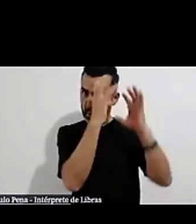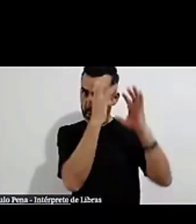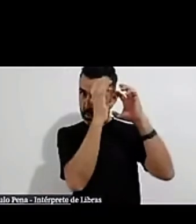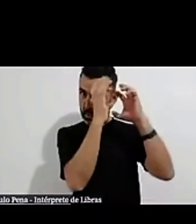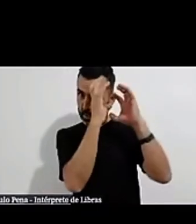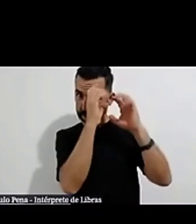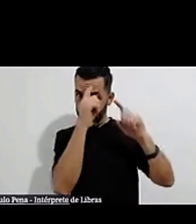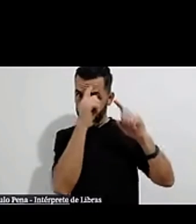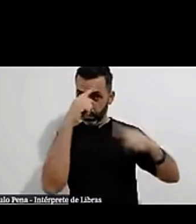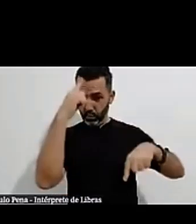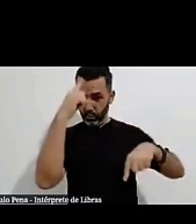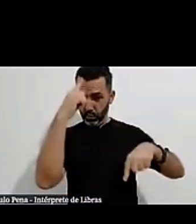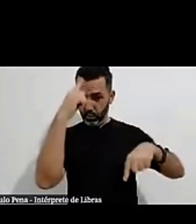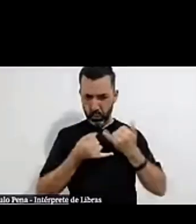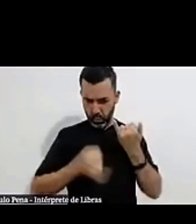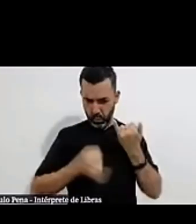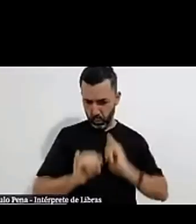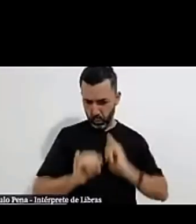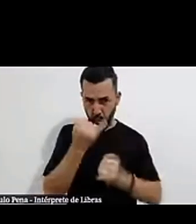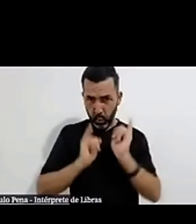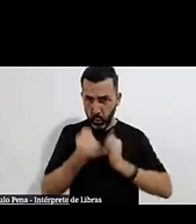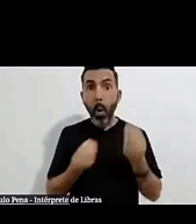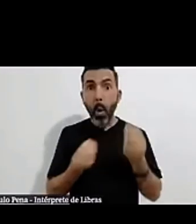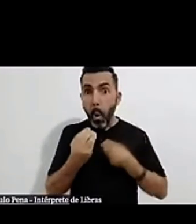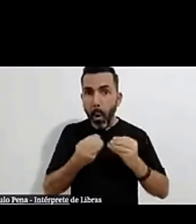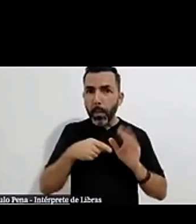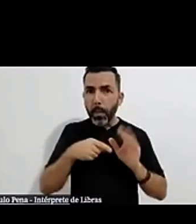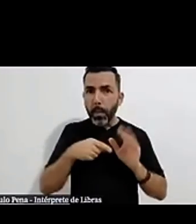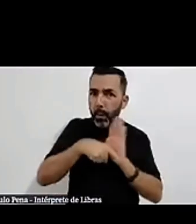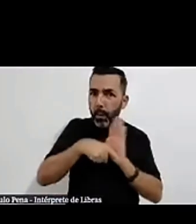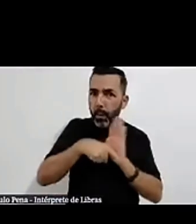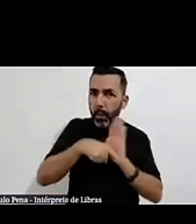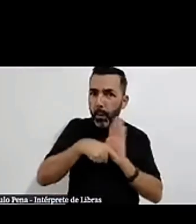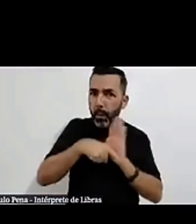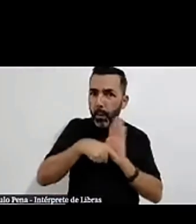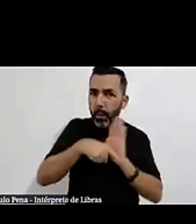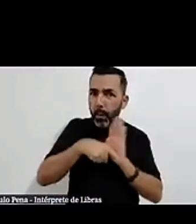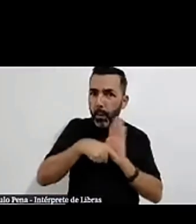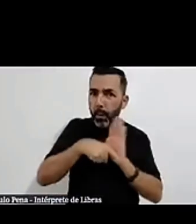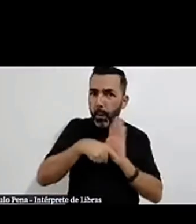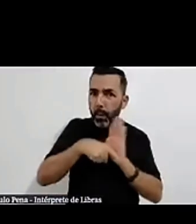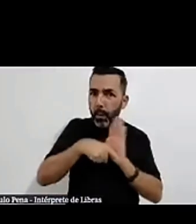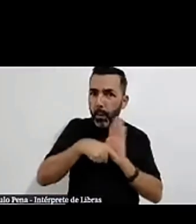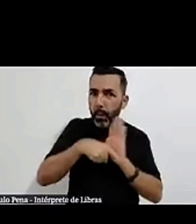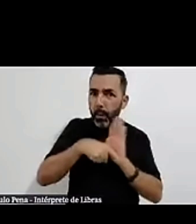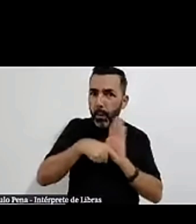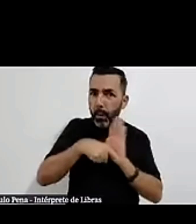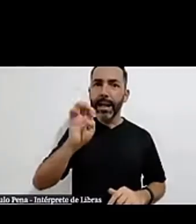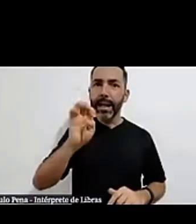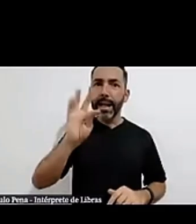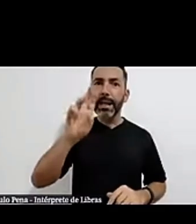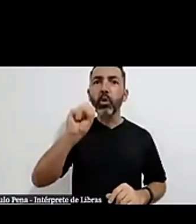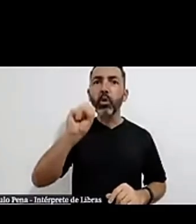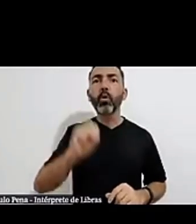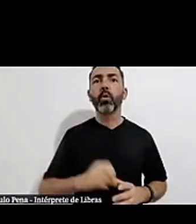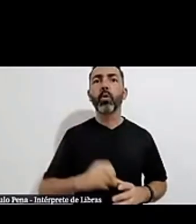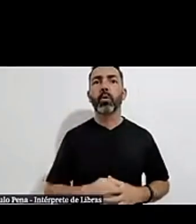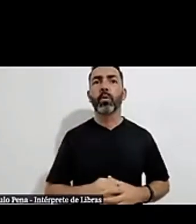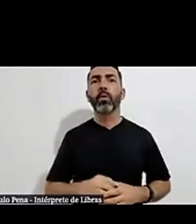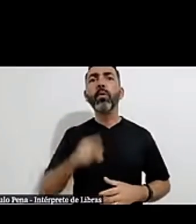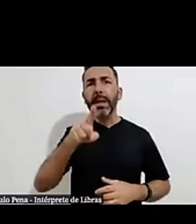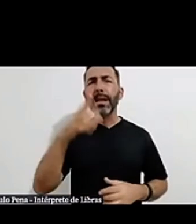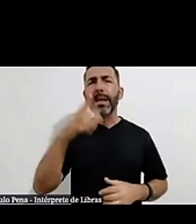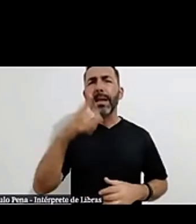Então, precisamos estar atentos a isso. E olha só, vocês sabem mais do que eu, que se